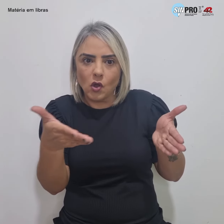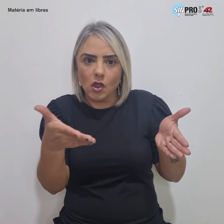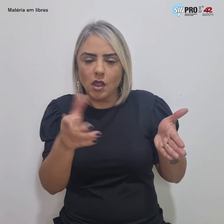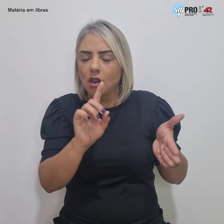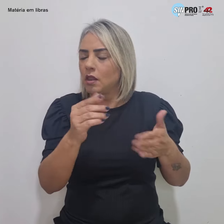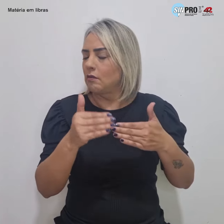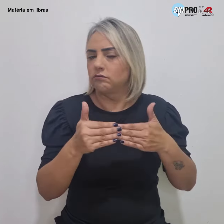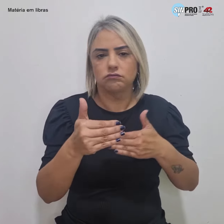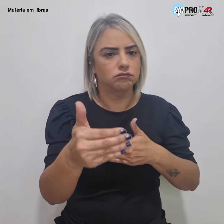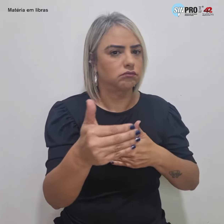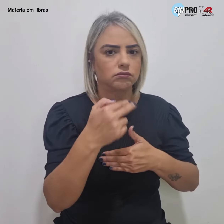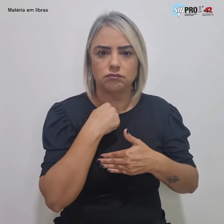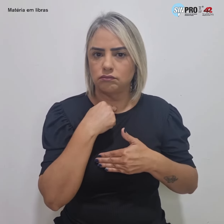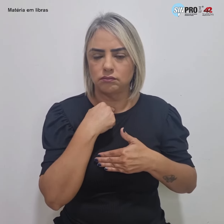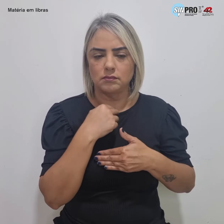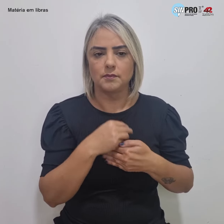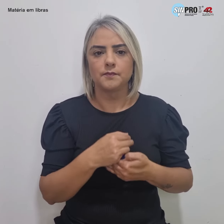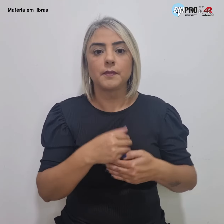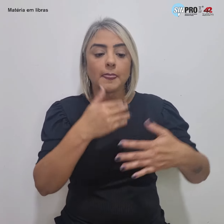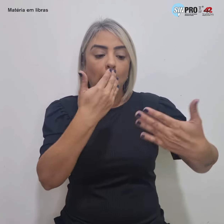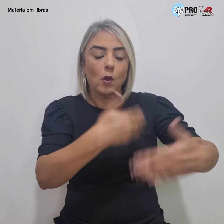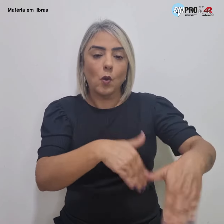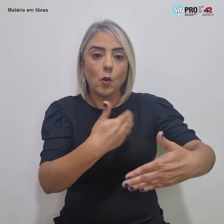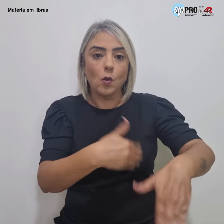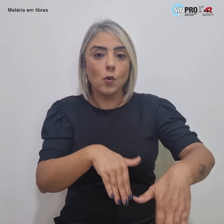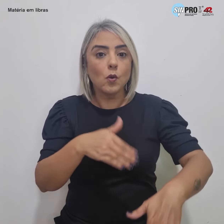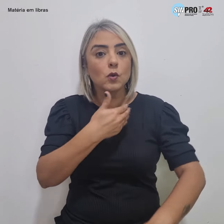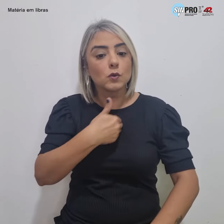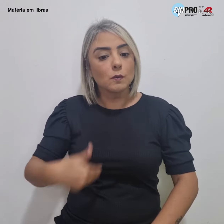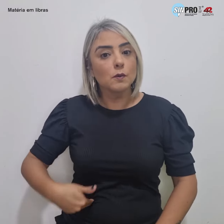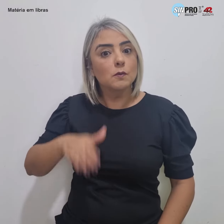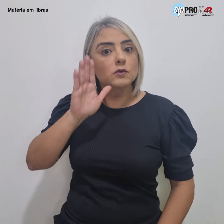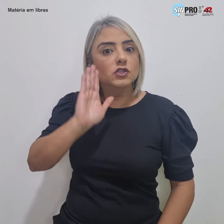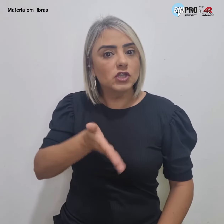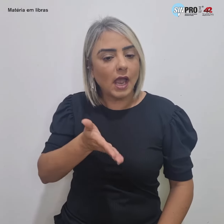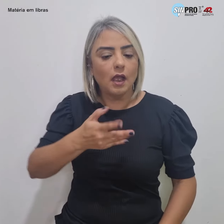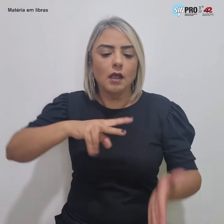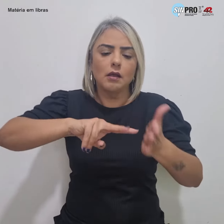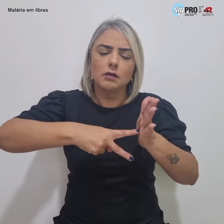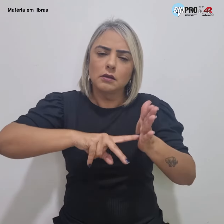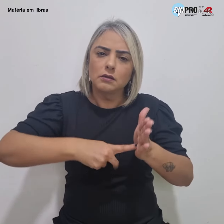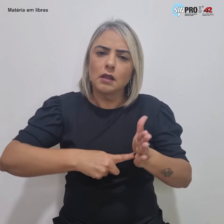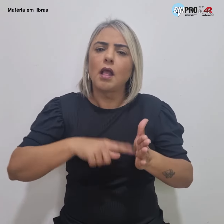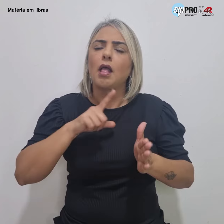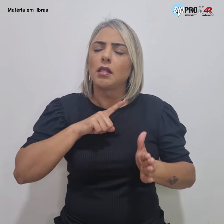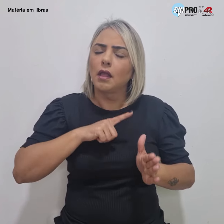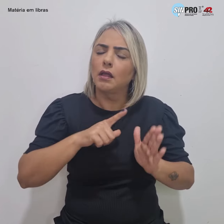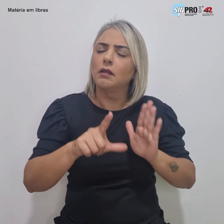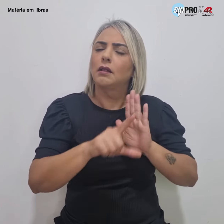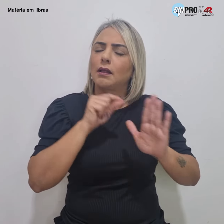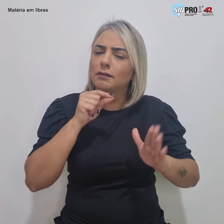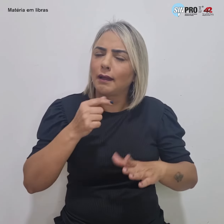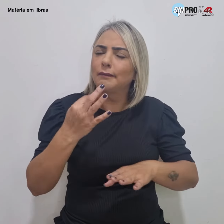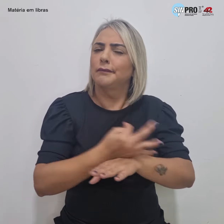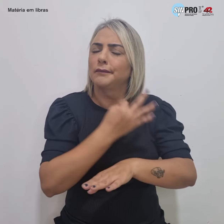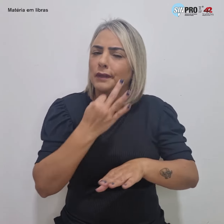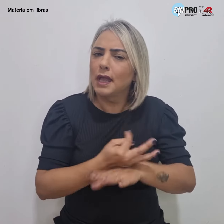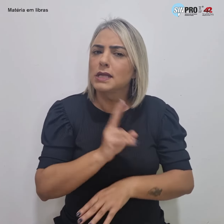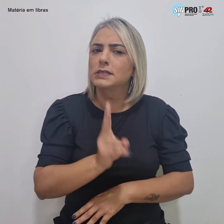improrrogável concurso público já o centro tem destacado insistentemente que embora